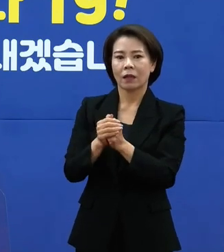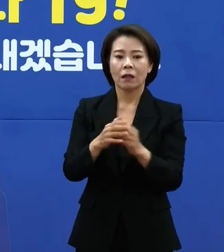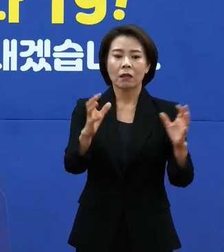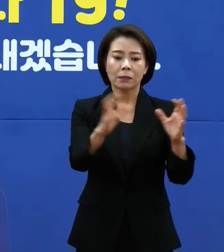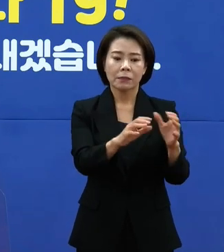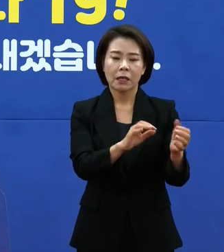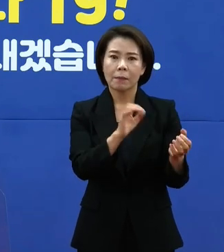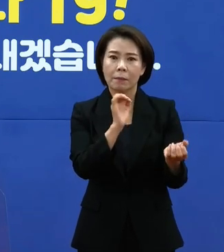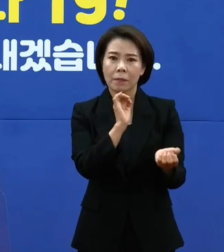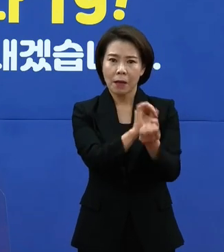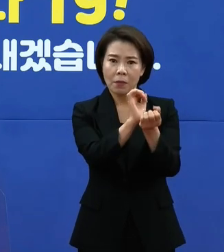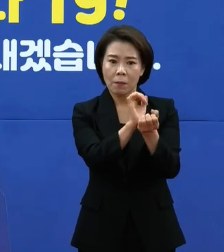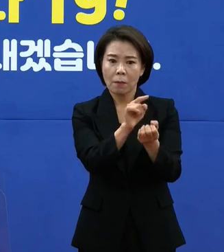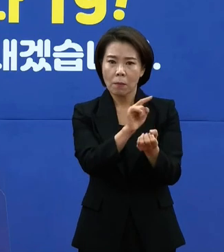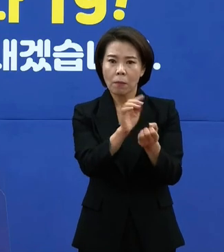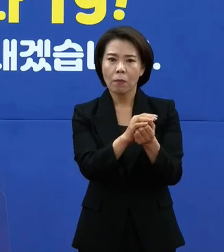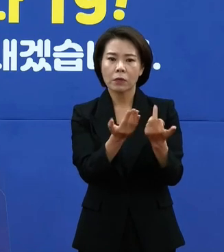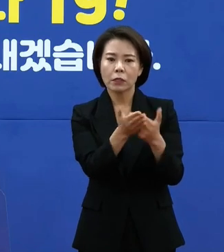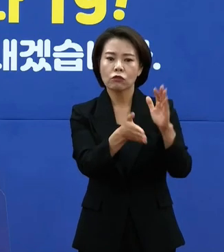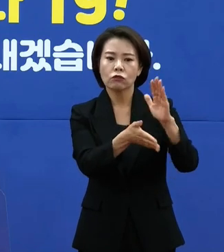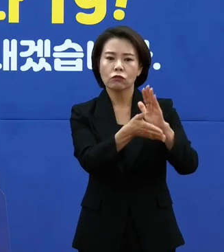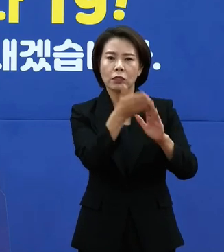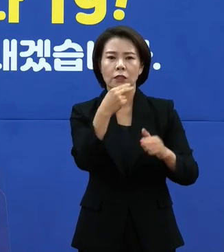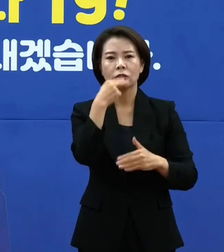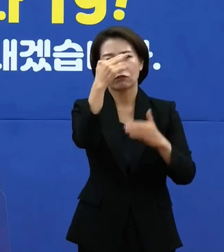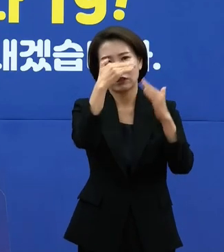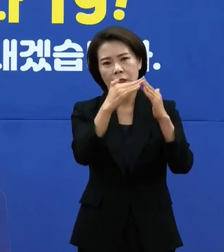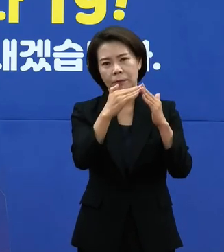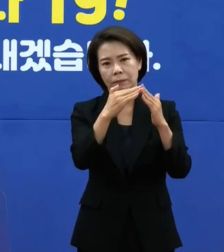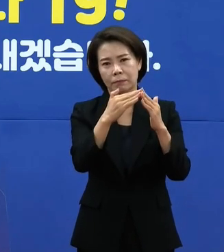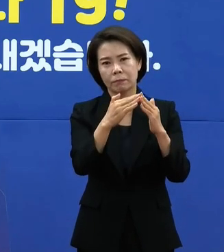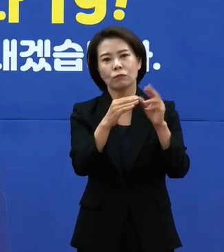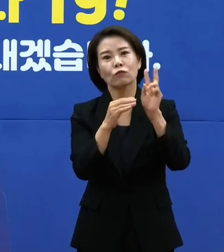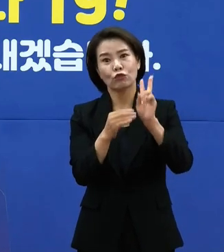감염 사례를 보면 제주시 유흥주점